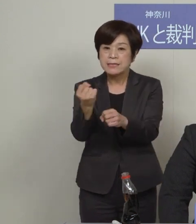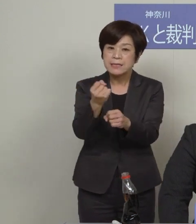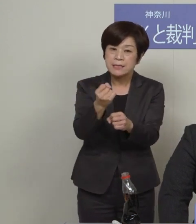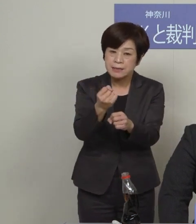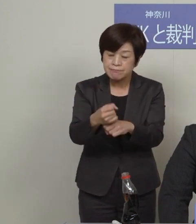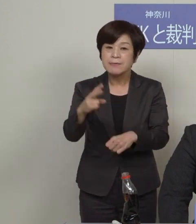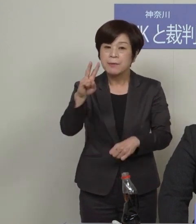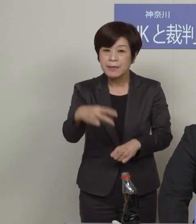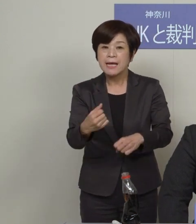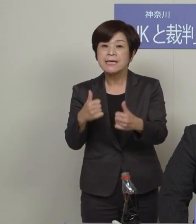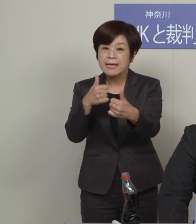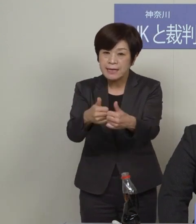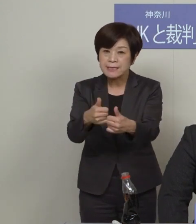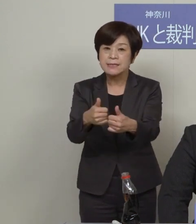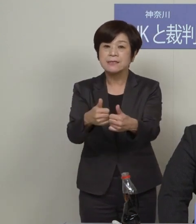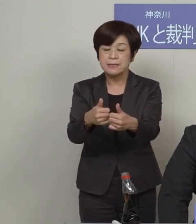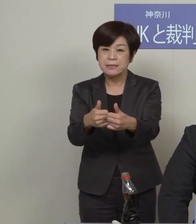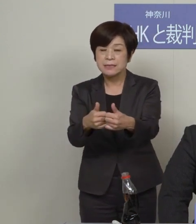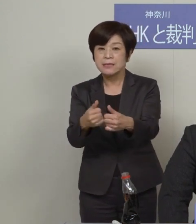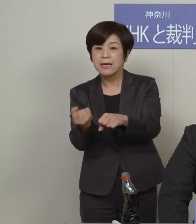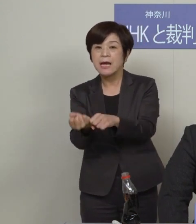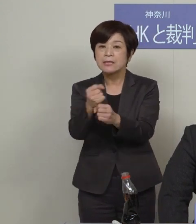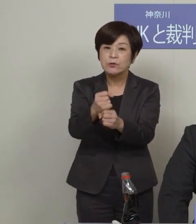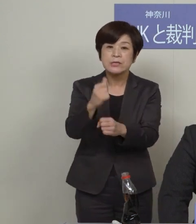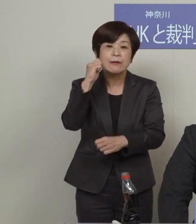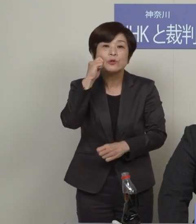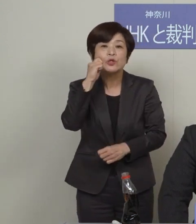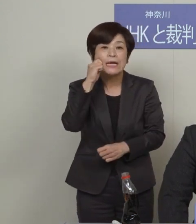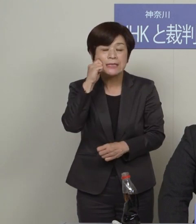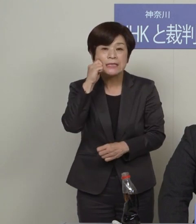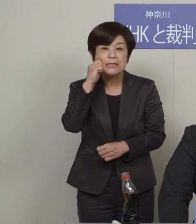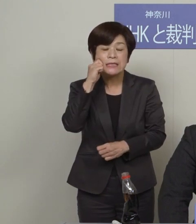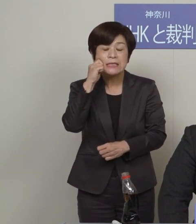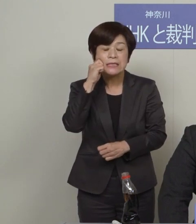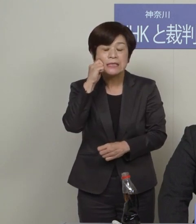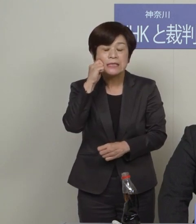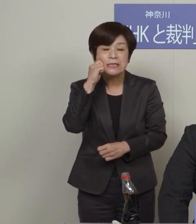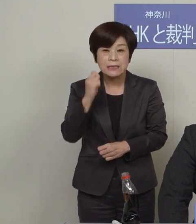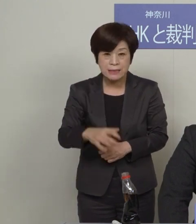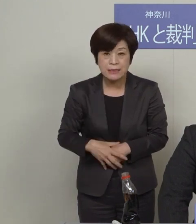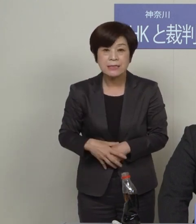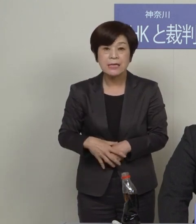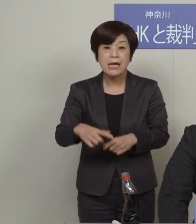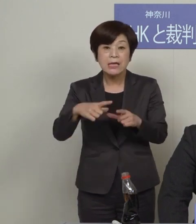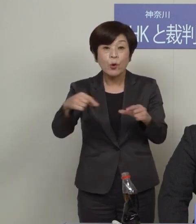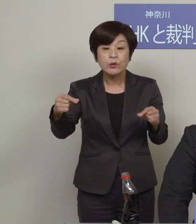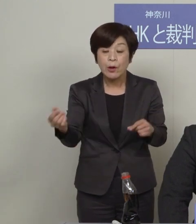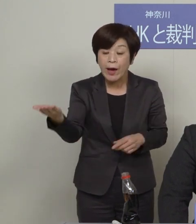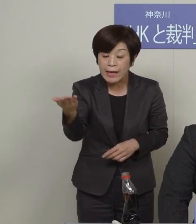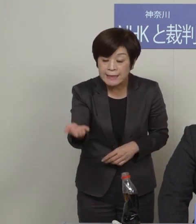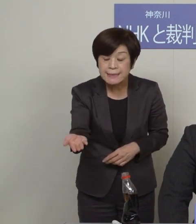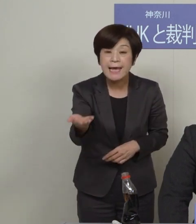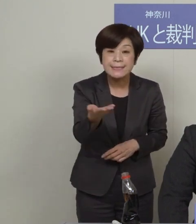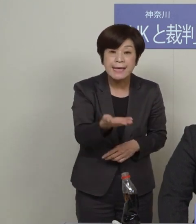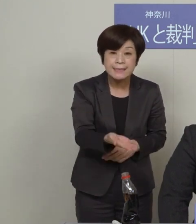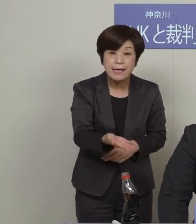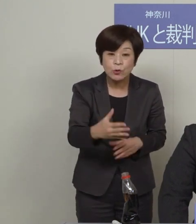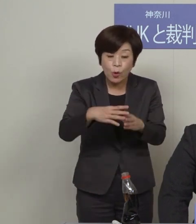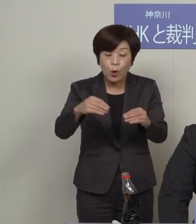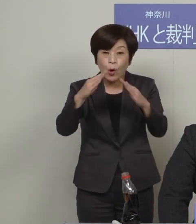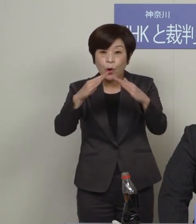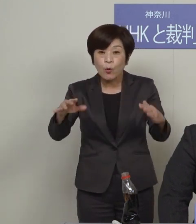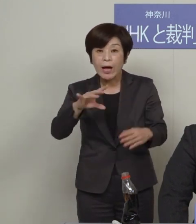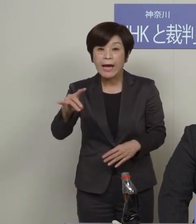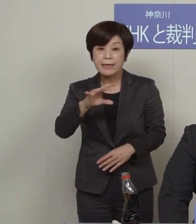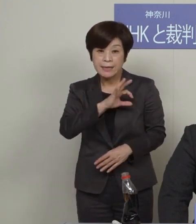国、みんな政治家は口にします。でもこの日本という国では2世3世の国会議員、